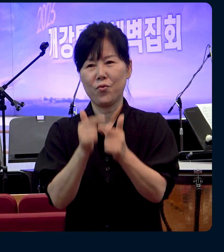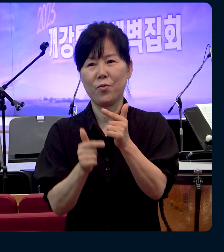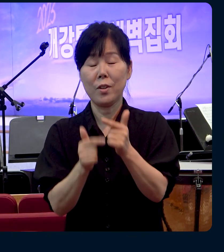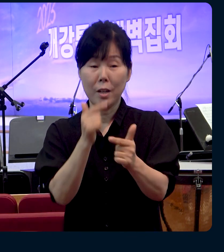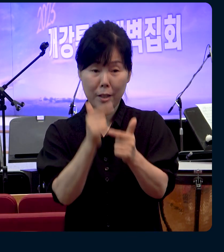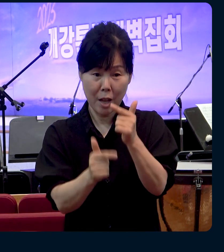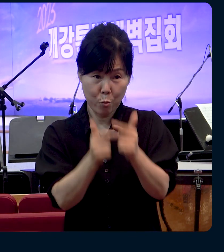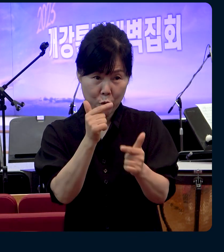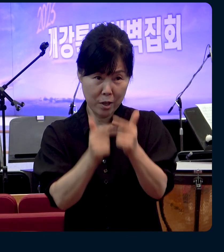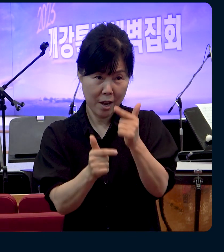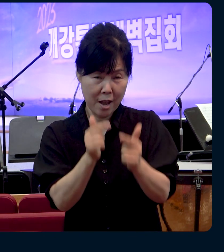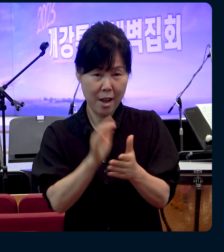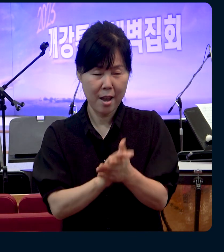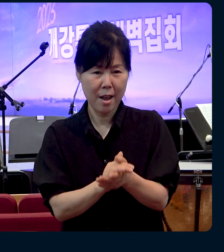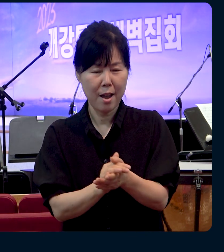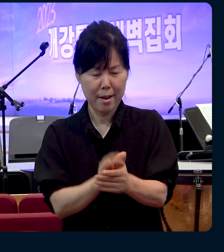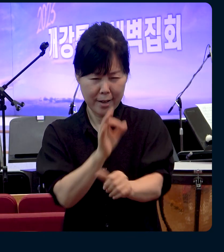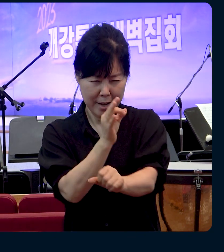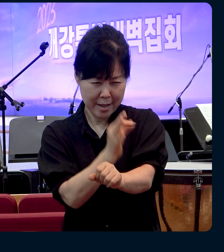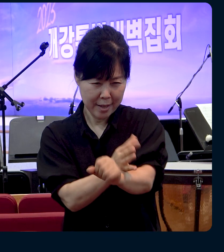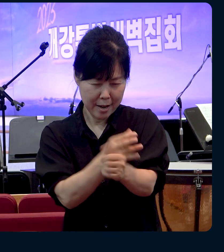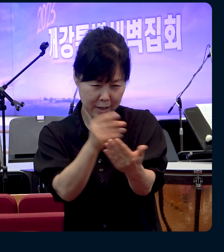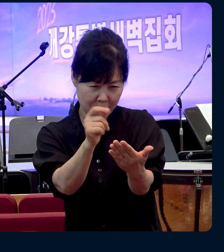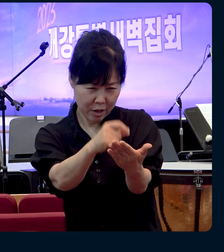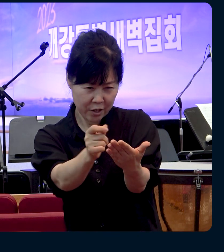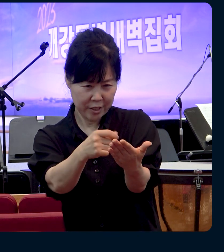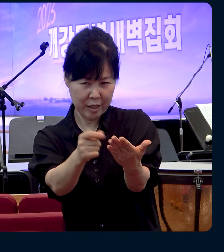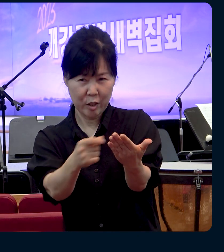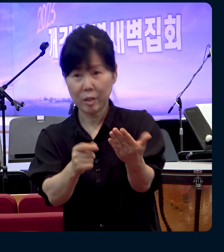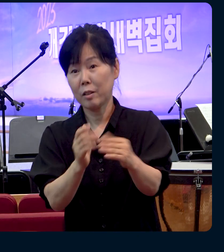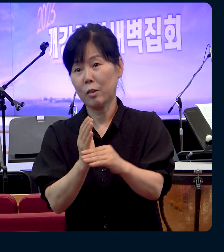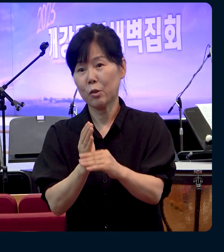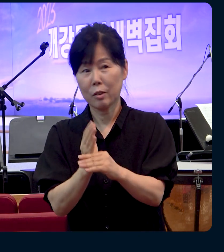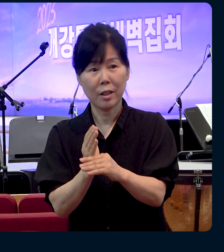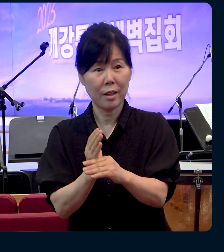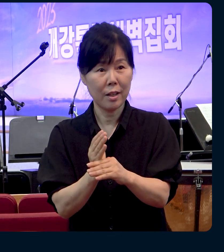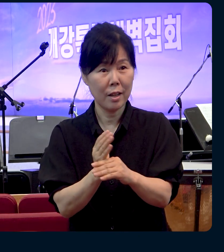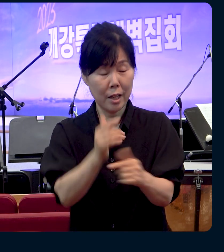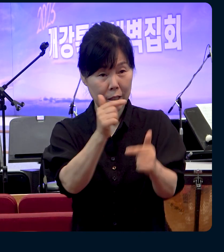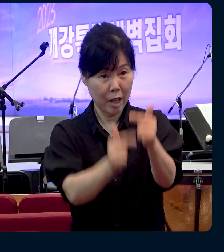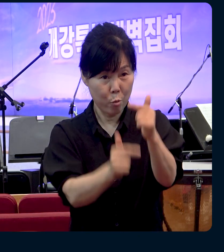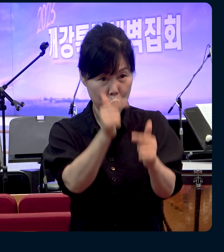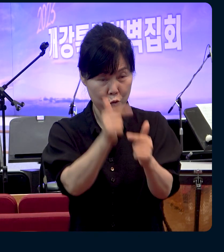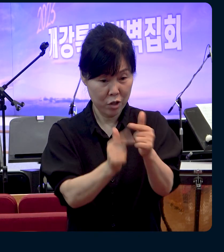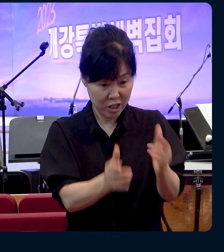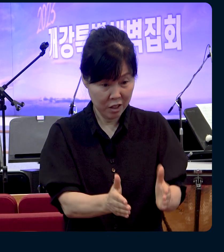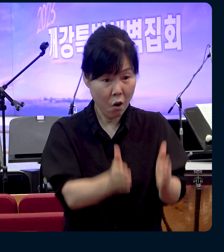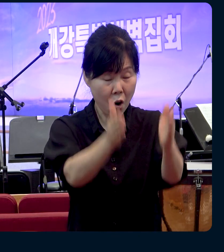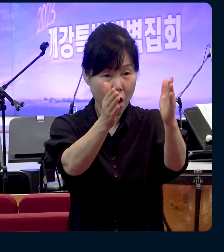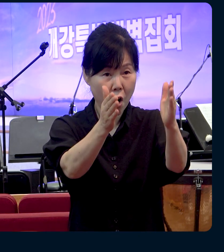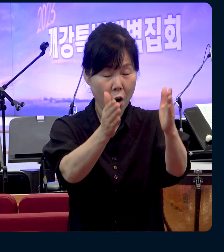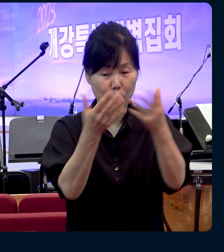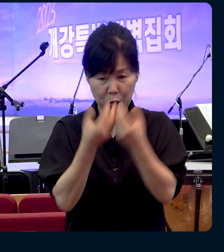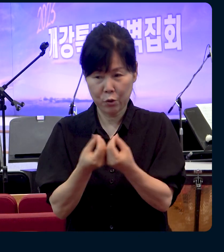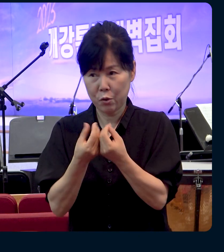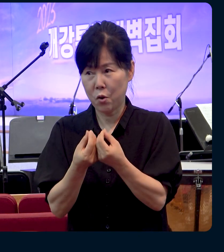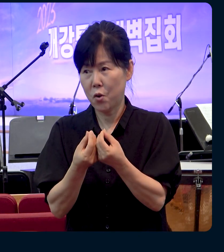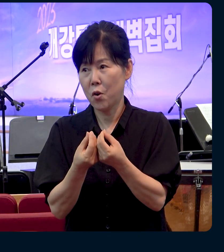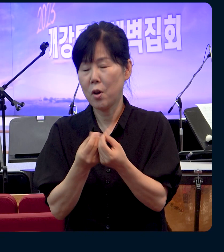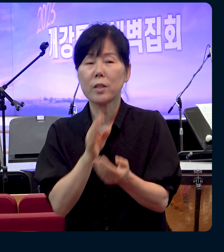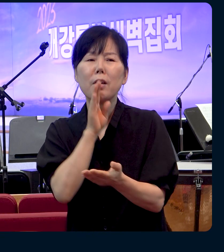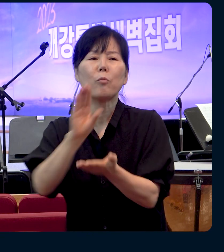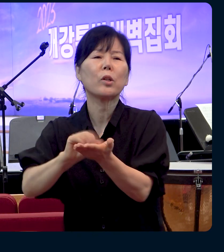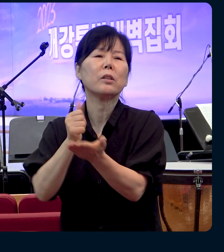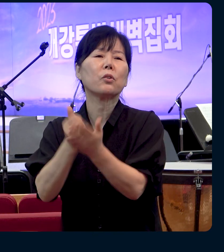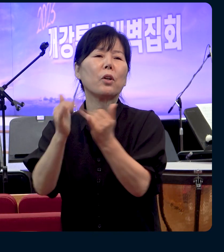그런데 나무에 대해서 아주 간략한 스케치를 하고 있는데, 그러니까 나무라고 하는 비유로 참된 그리스도인을 그려내고